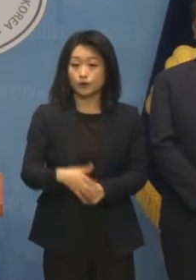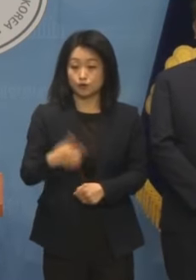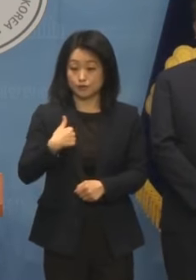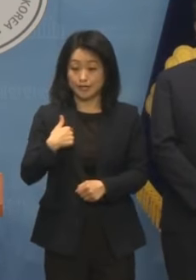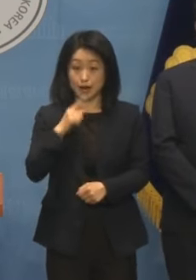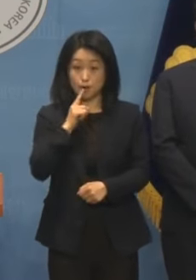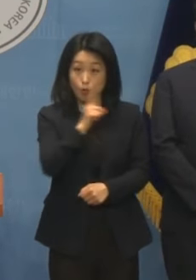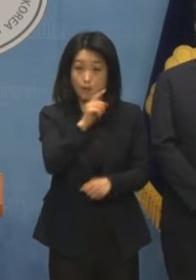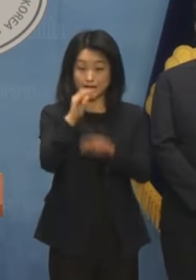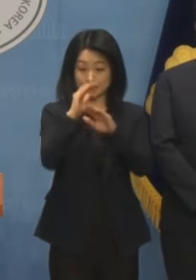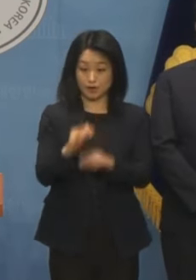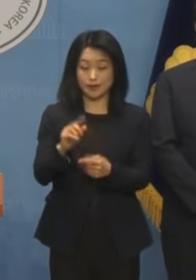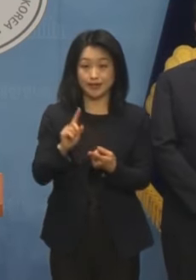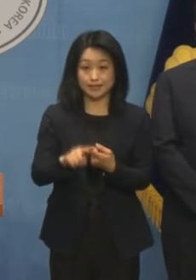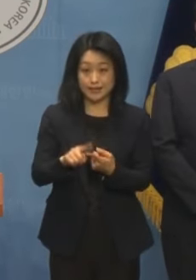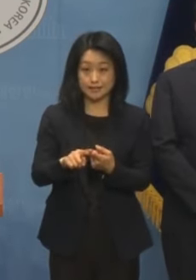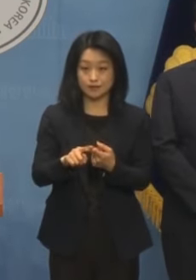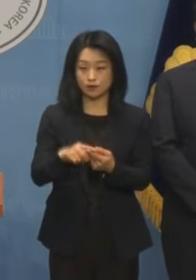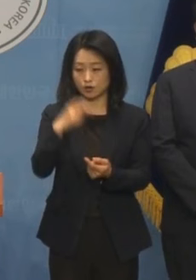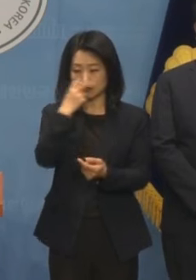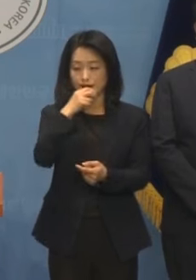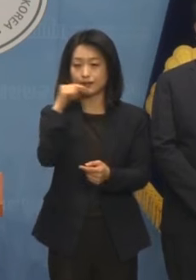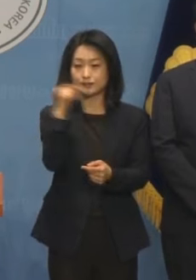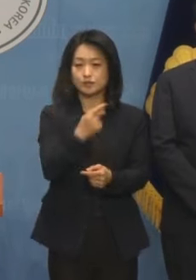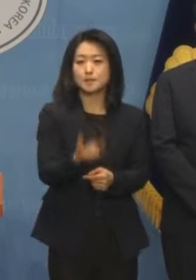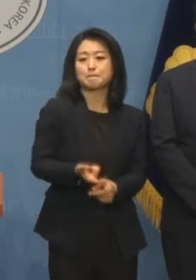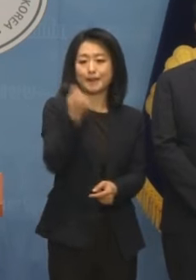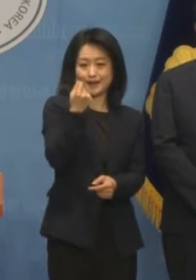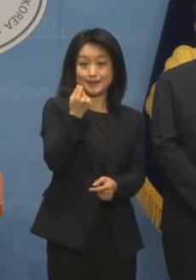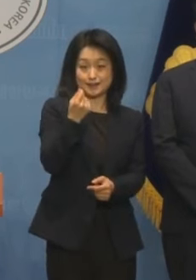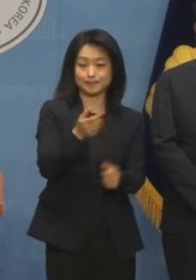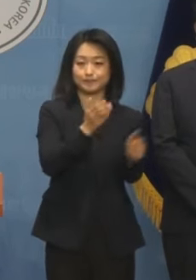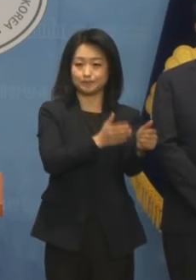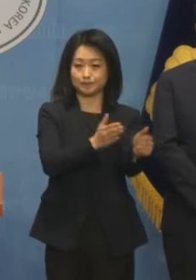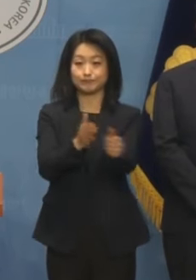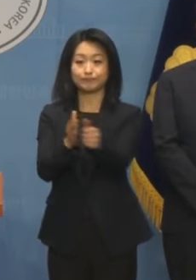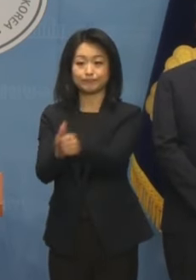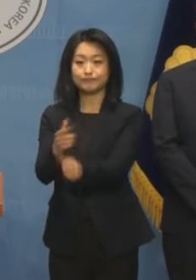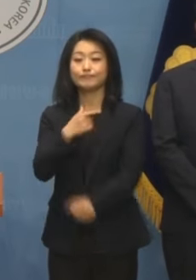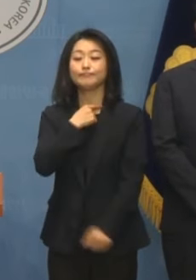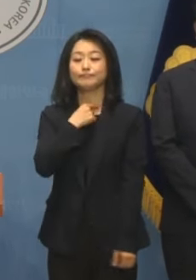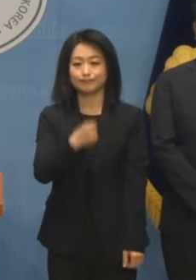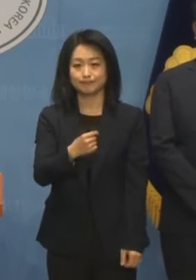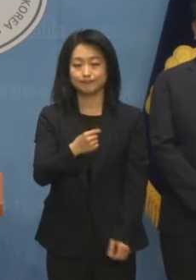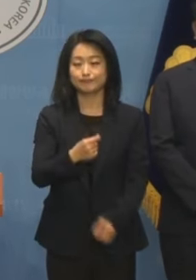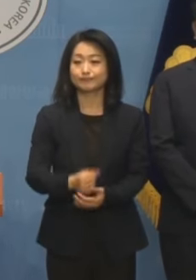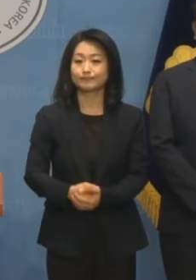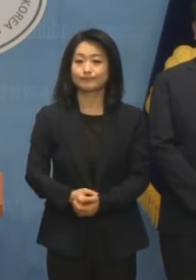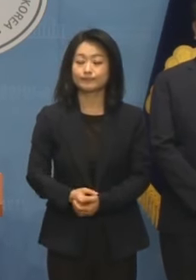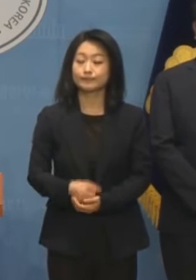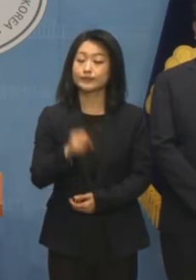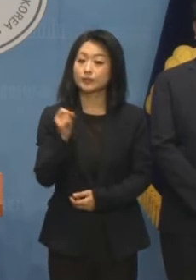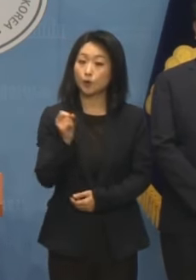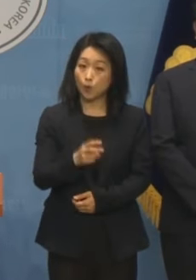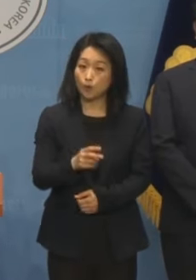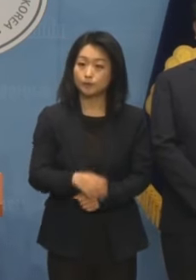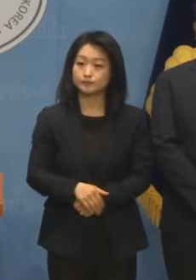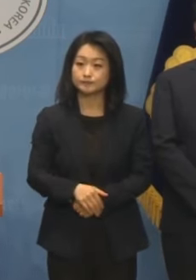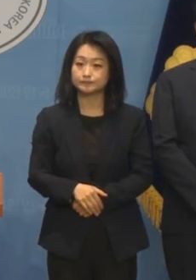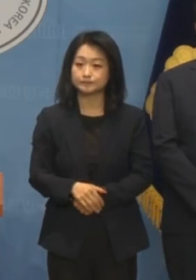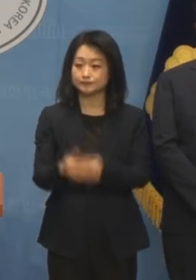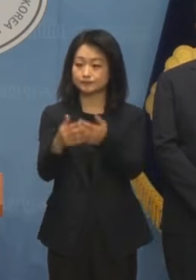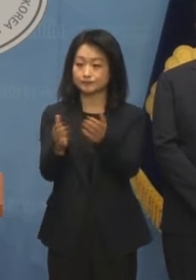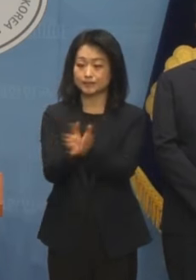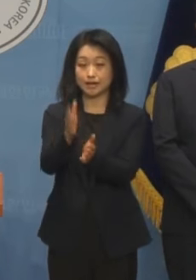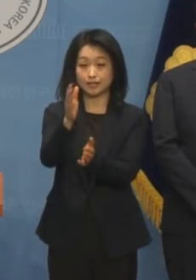경찰에서는 이 사건에 대한 신속한 수사를 저희들이 강력히 촉구를 합니다. 그리고 당대표